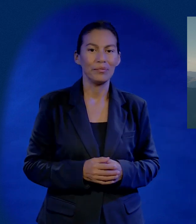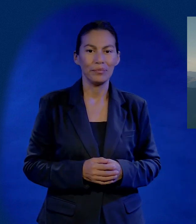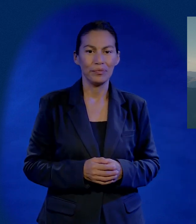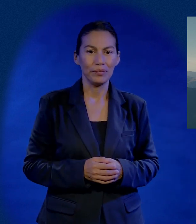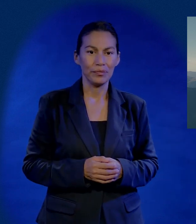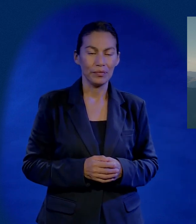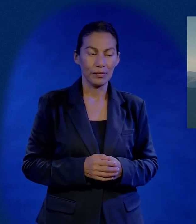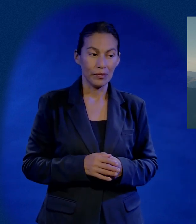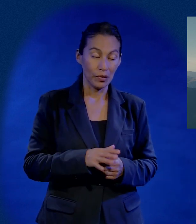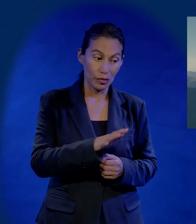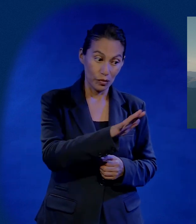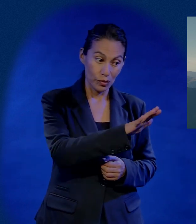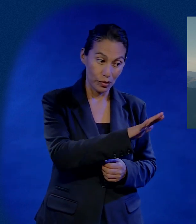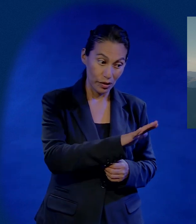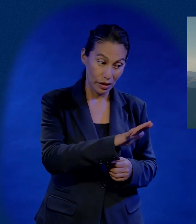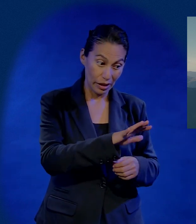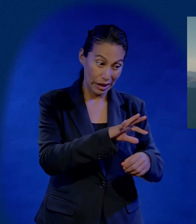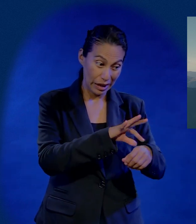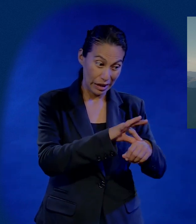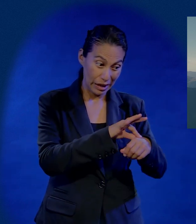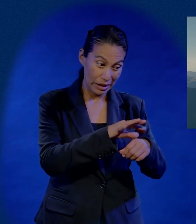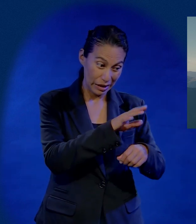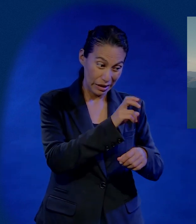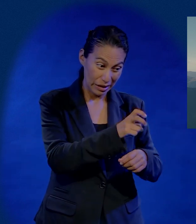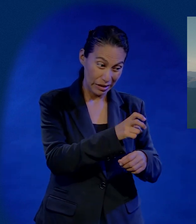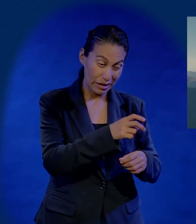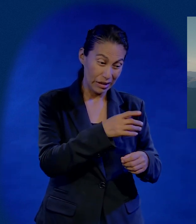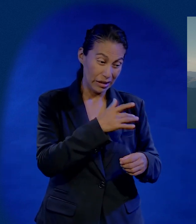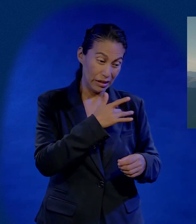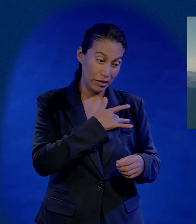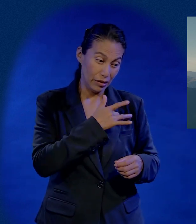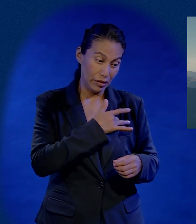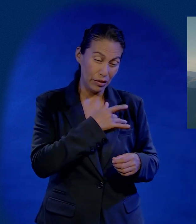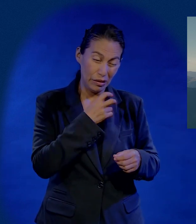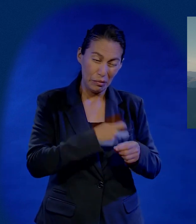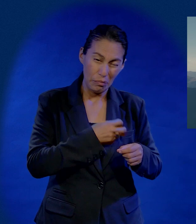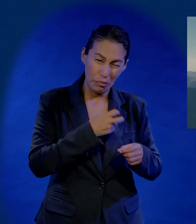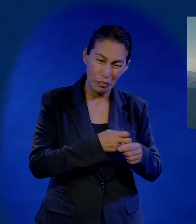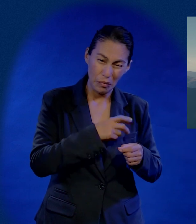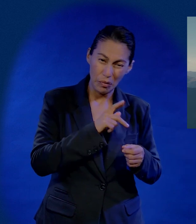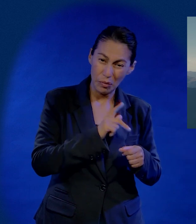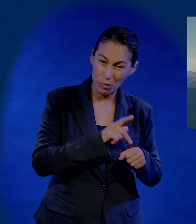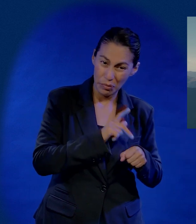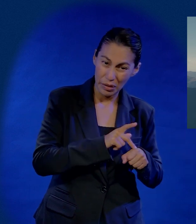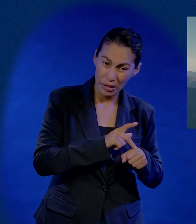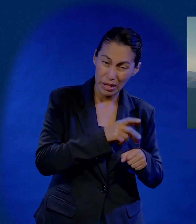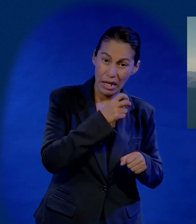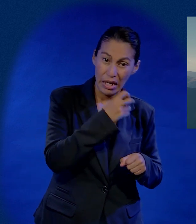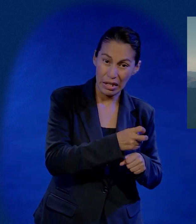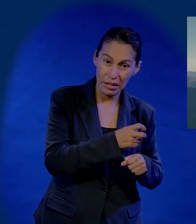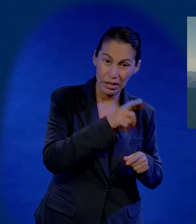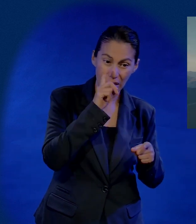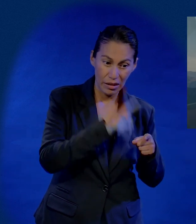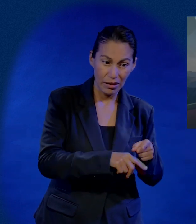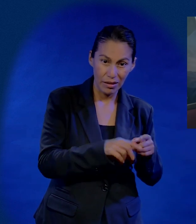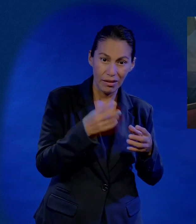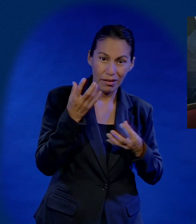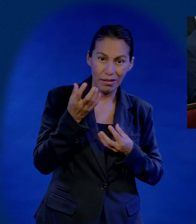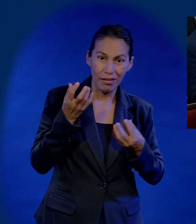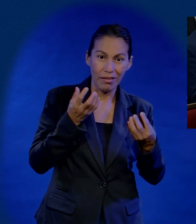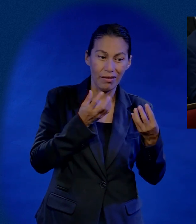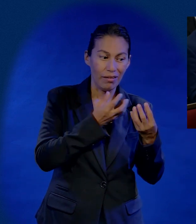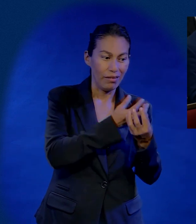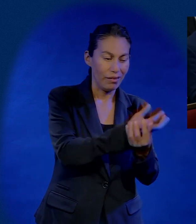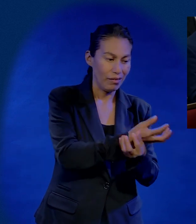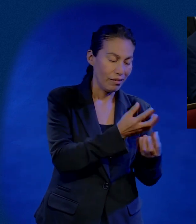vosotros y quitaré de vuestra carne el corazón de piedra y os daré un